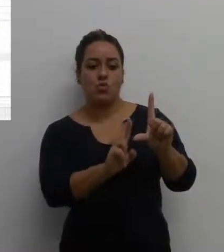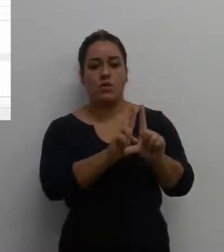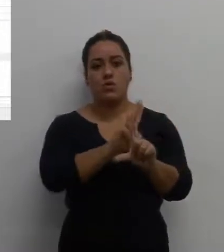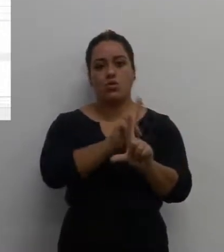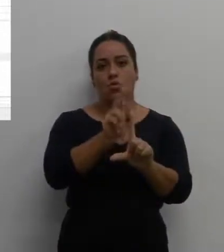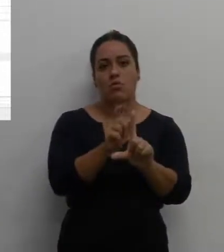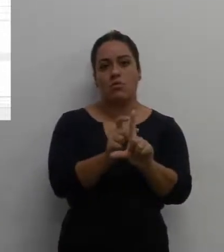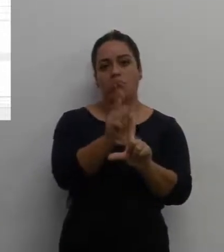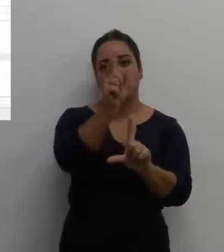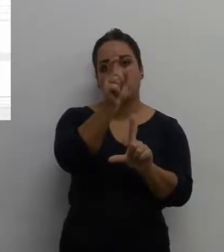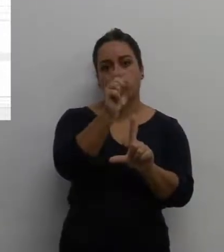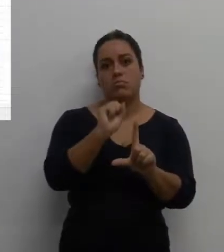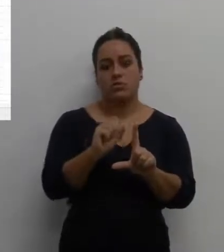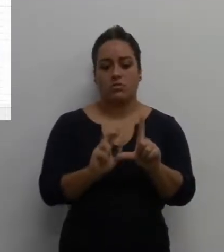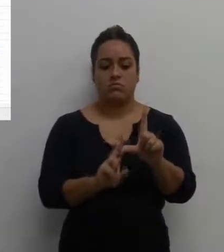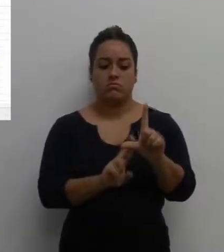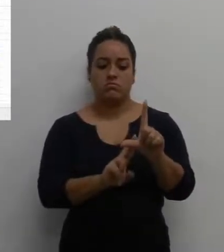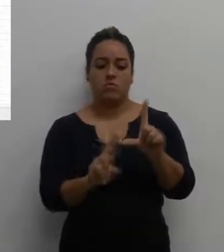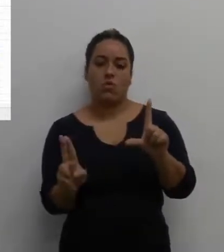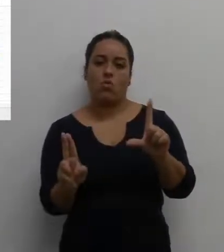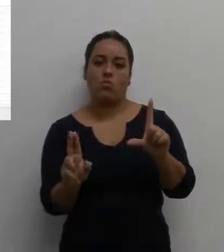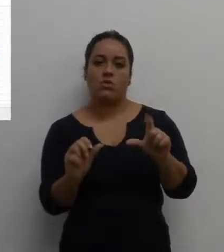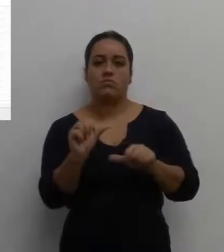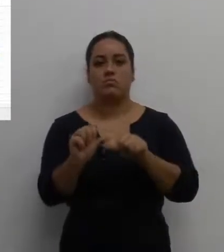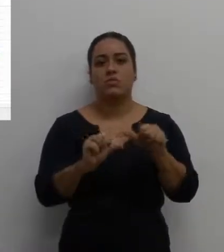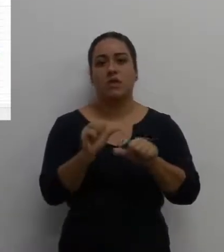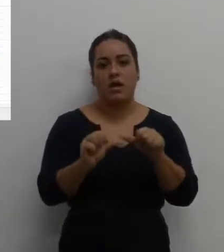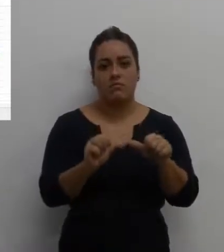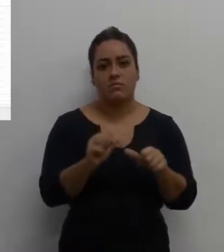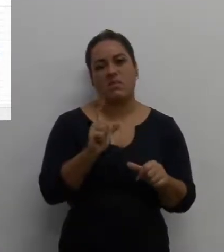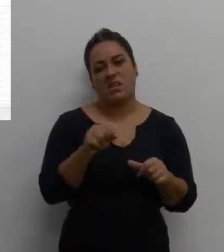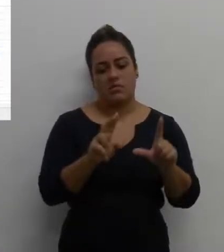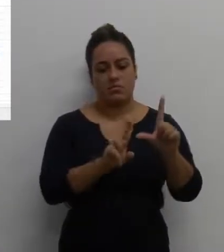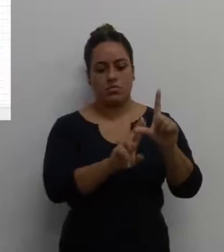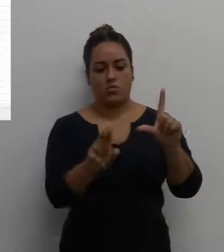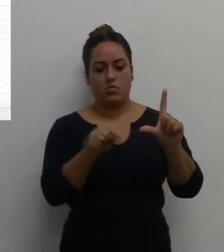eixo horizontal. Posso colocar aqui